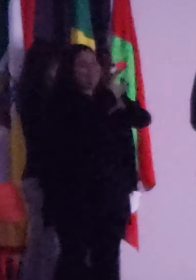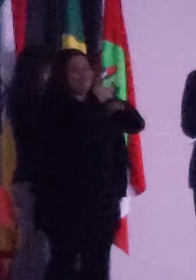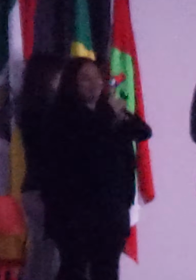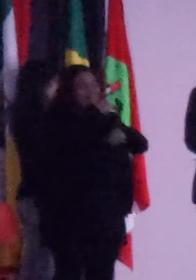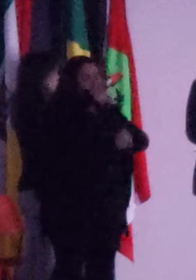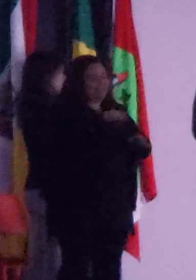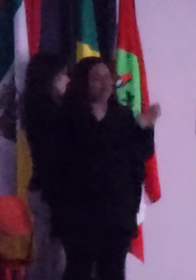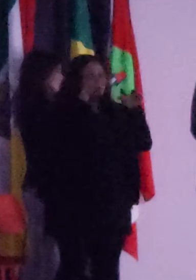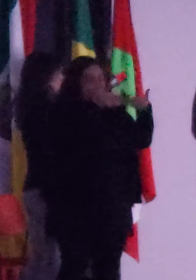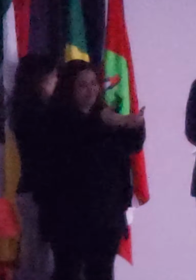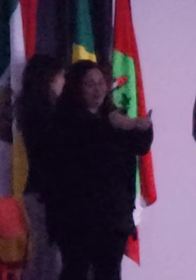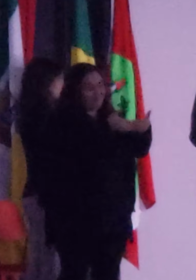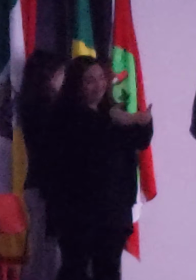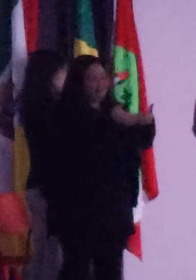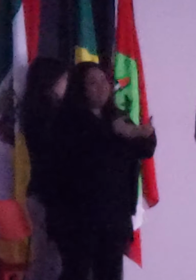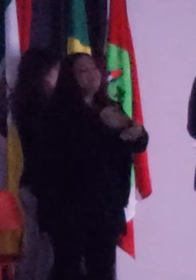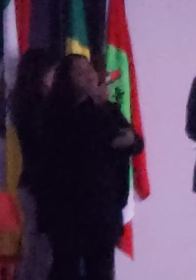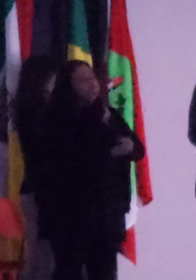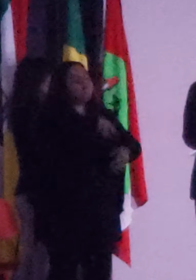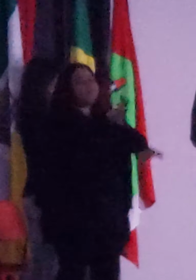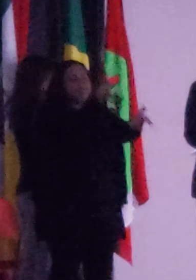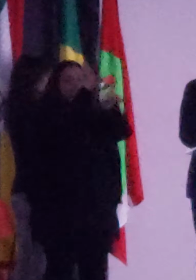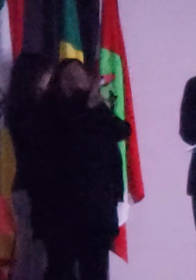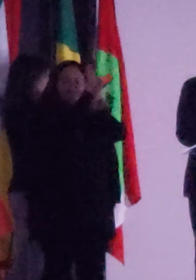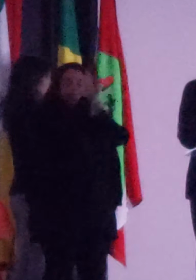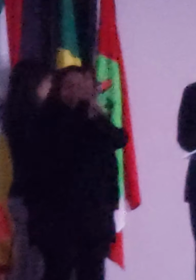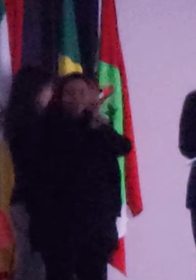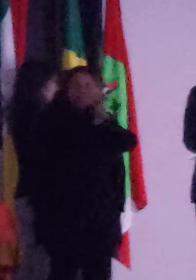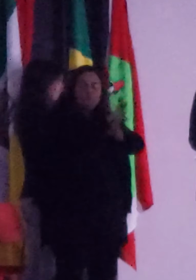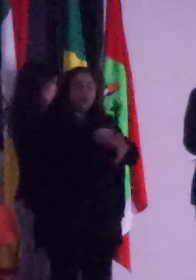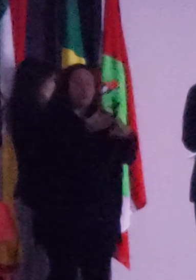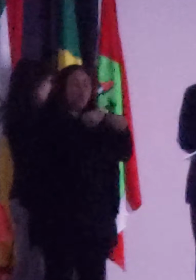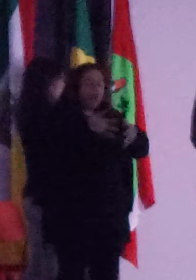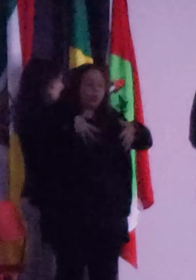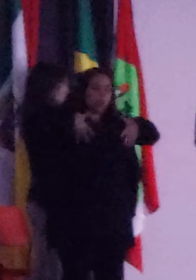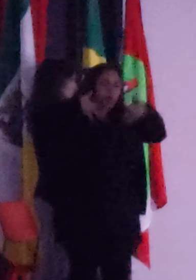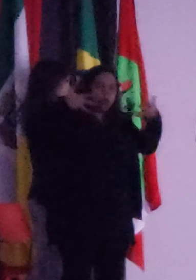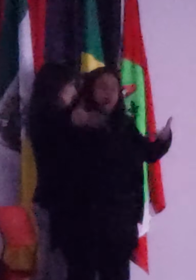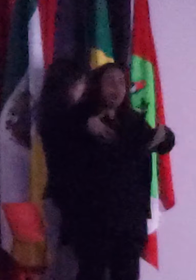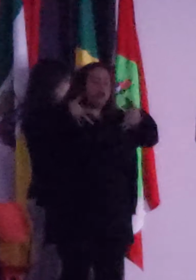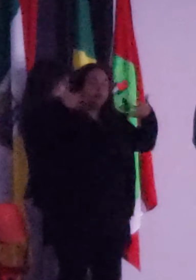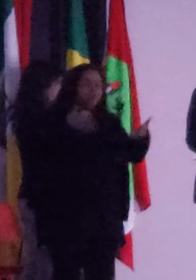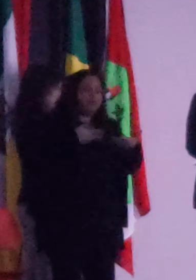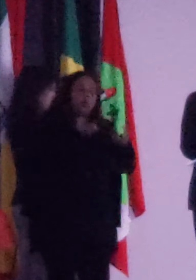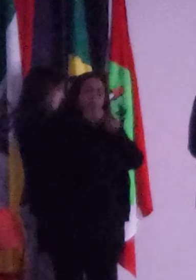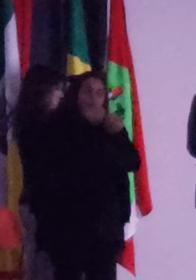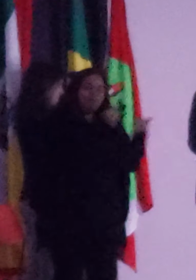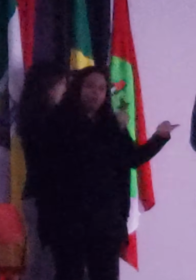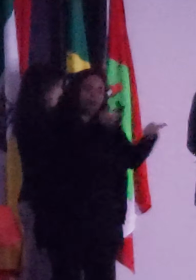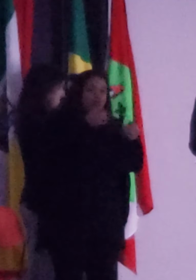desse encontro, que nós desejamos que seja muito auspicioso e muito bom para todos. Muito obrigado.